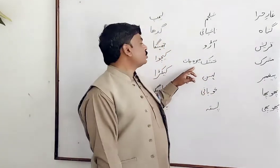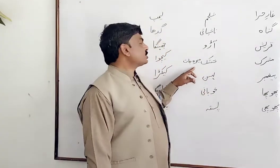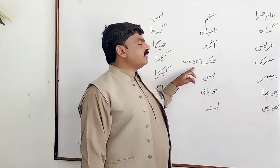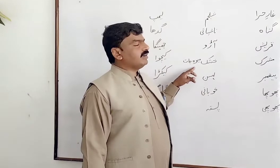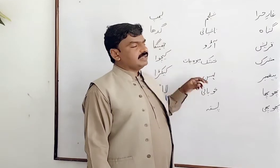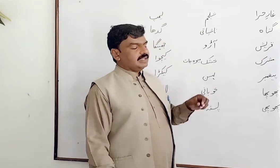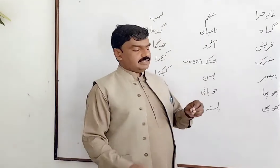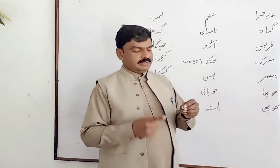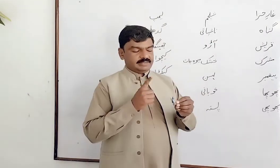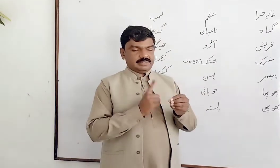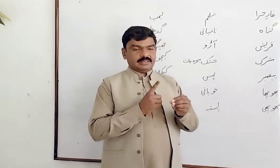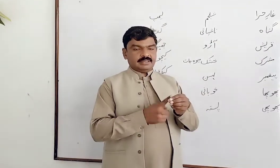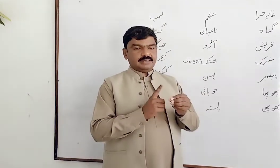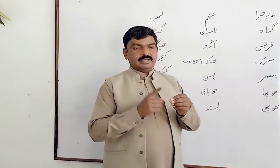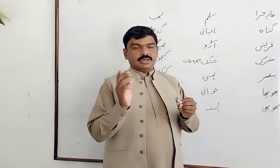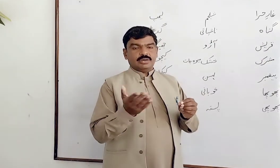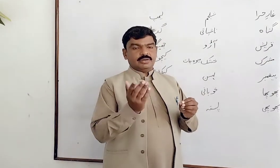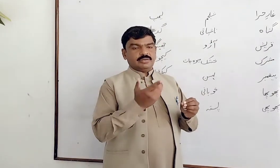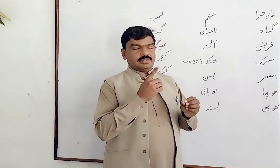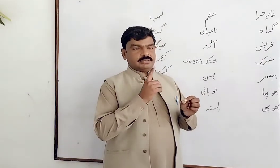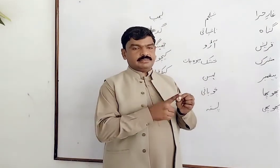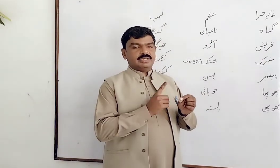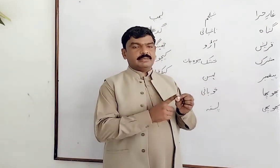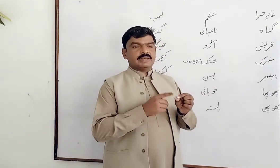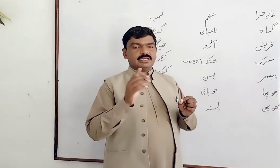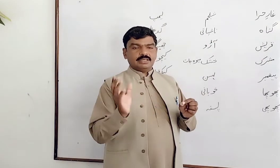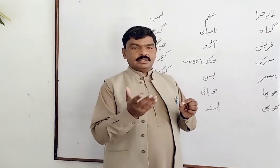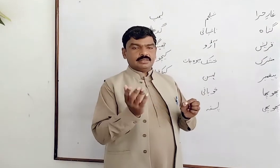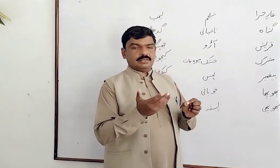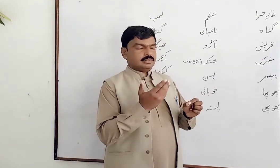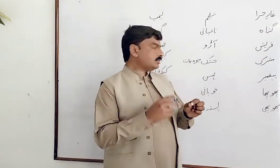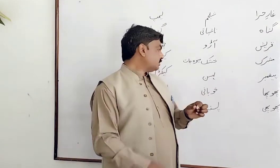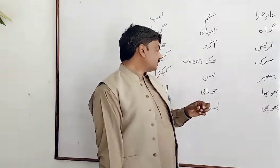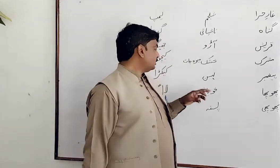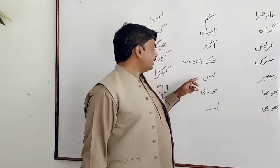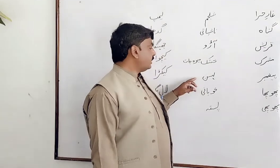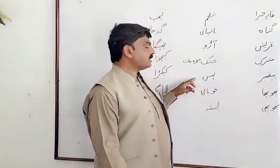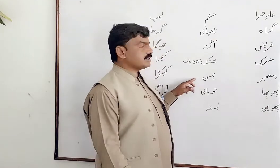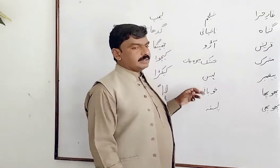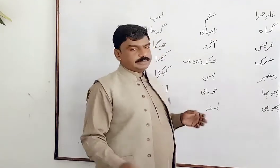पुष्प मेवाजात और बादाम का साइन। और लहसुन,